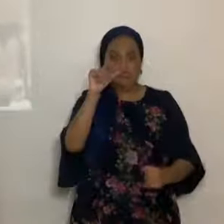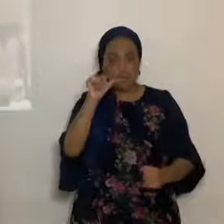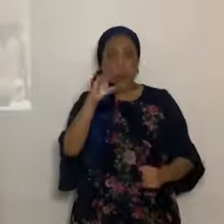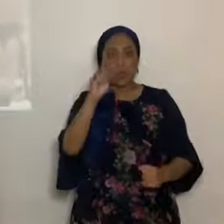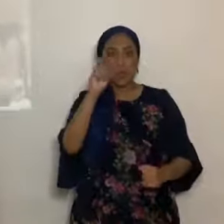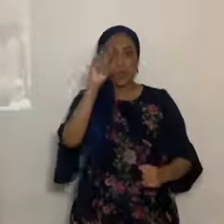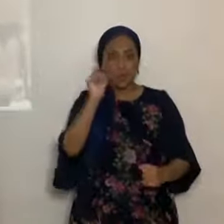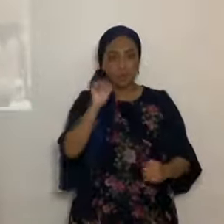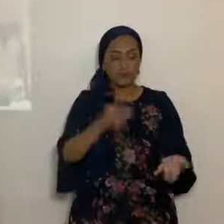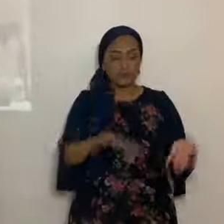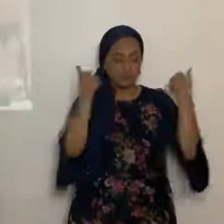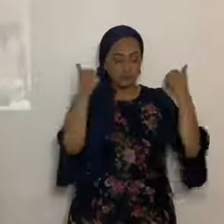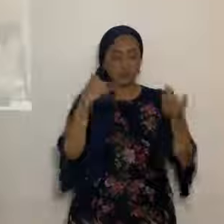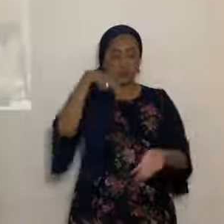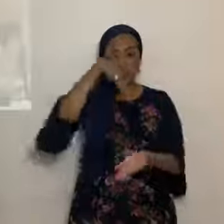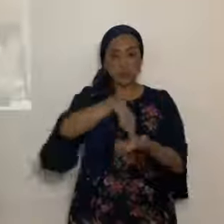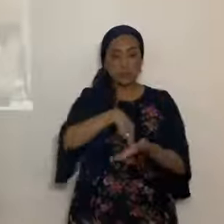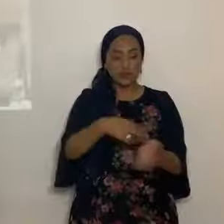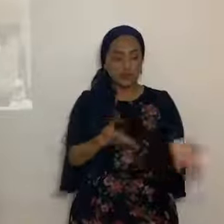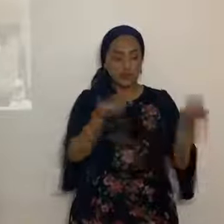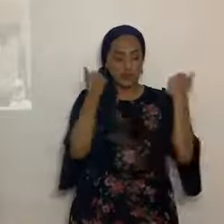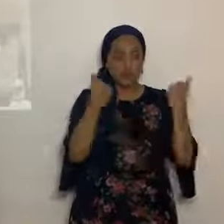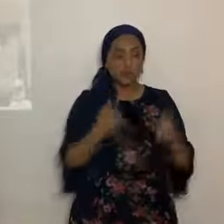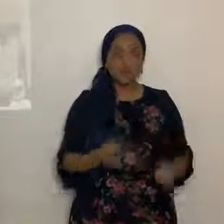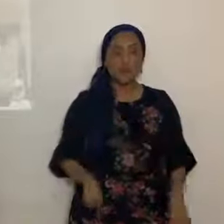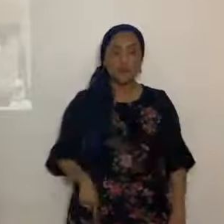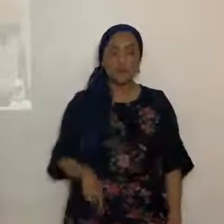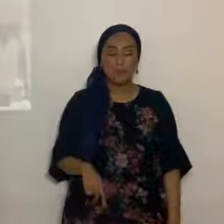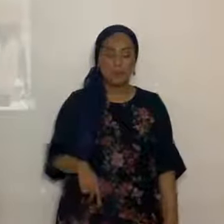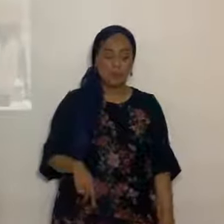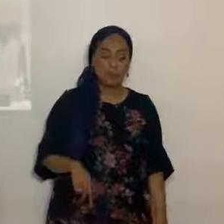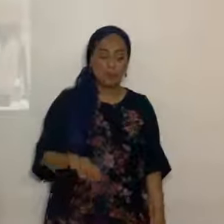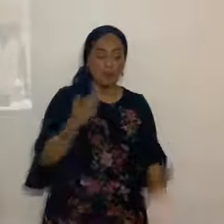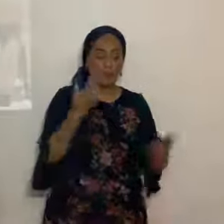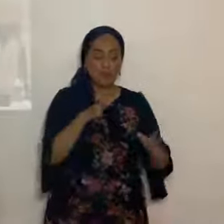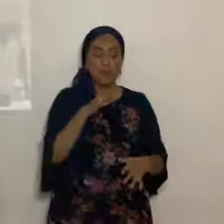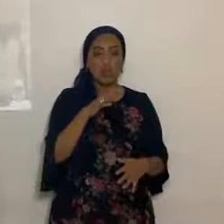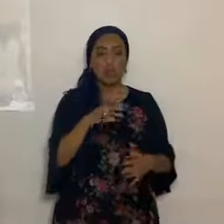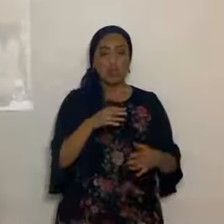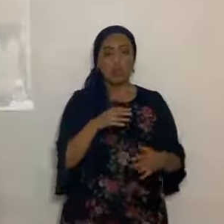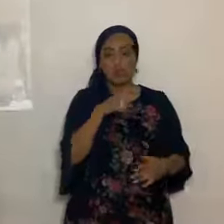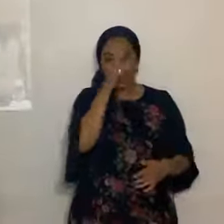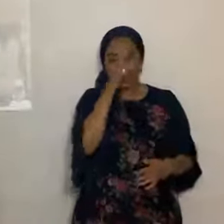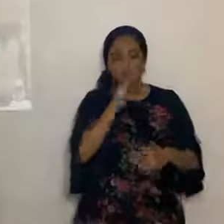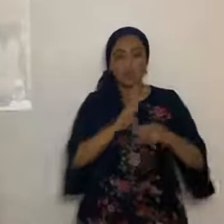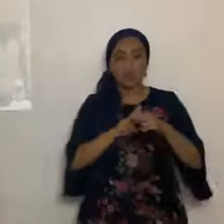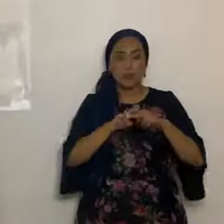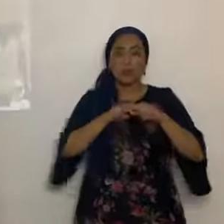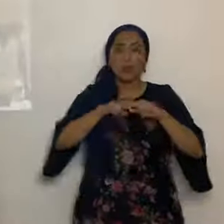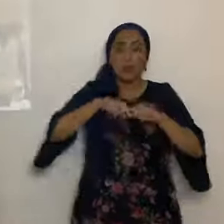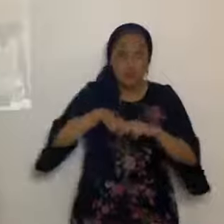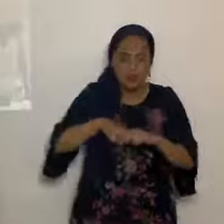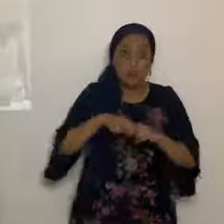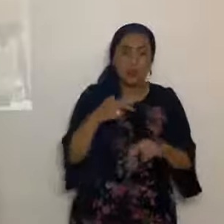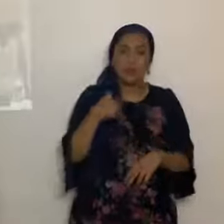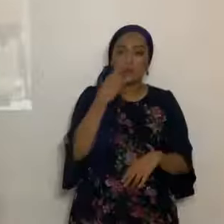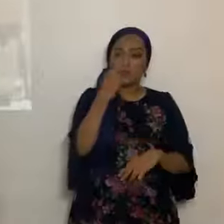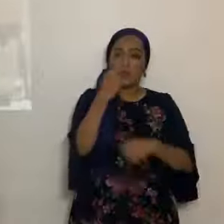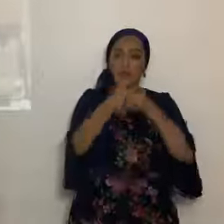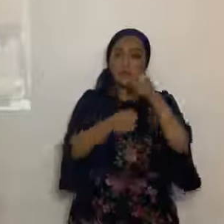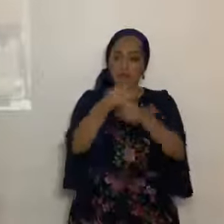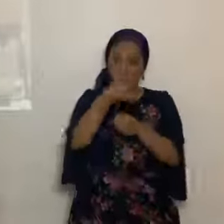digo, levántate, o sea, ponte sobre tus pies. Luego la niña se levantó y andaba, pues tenía 12